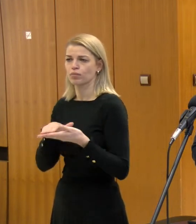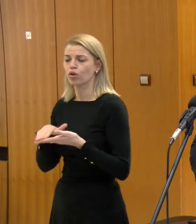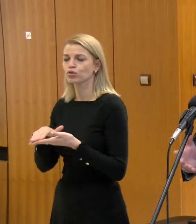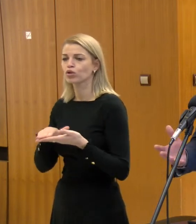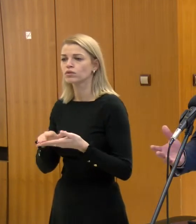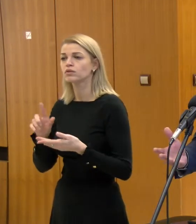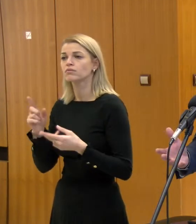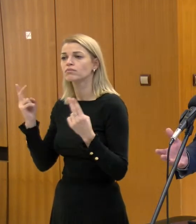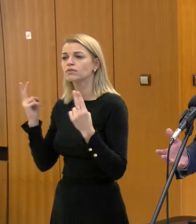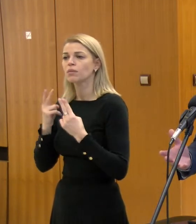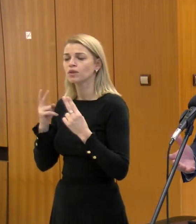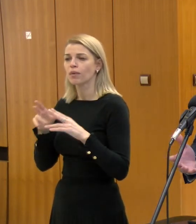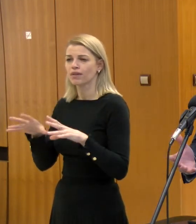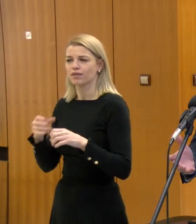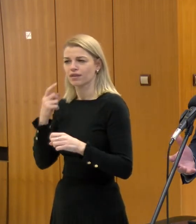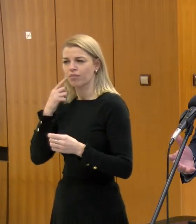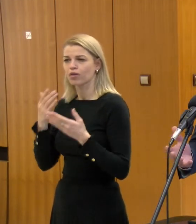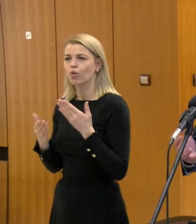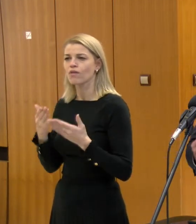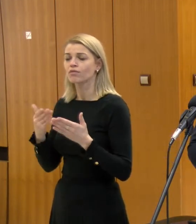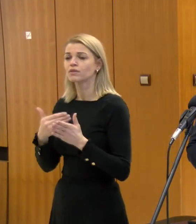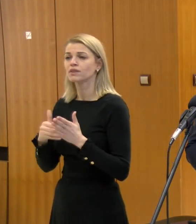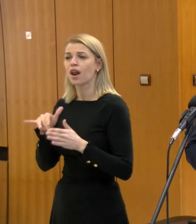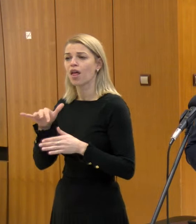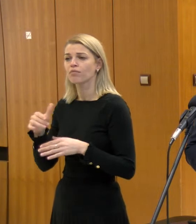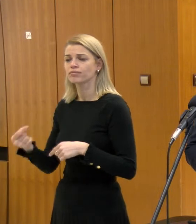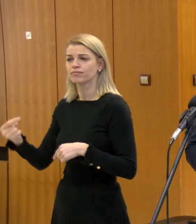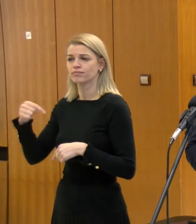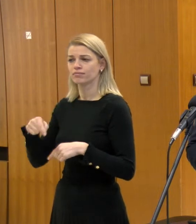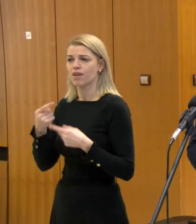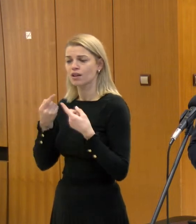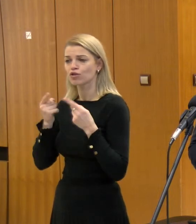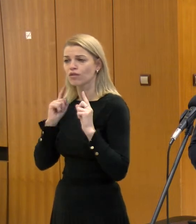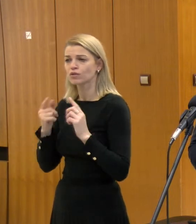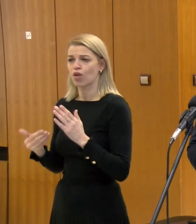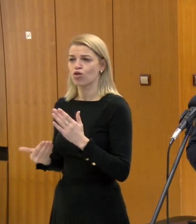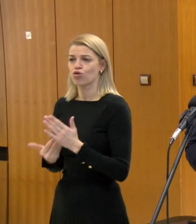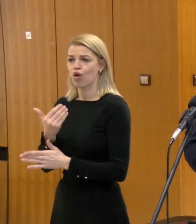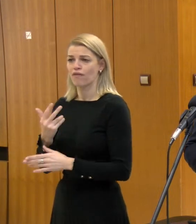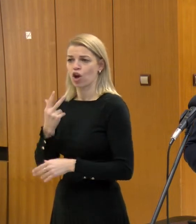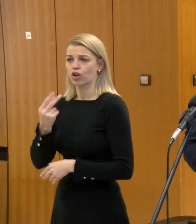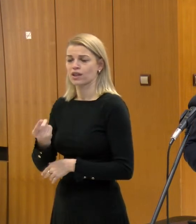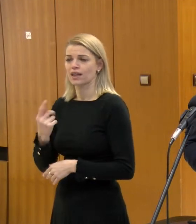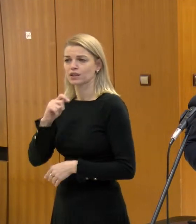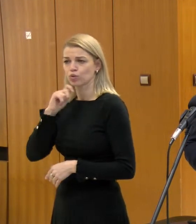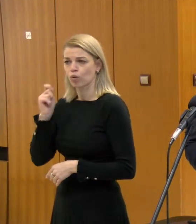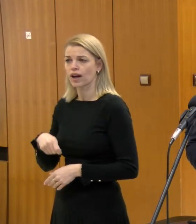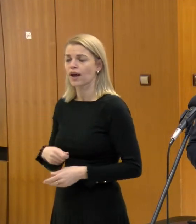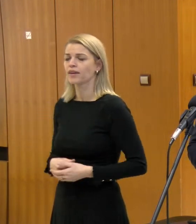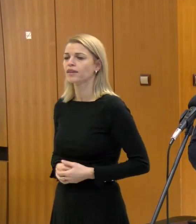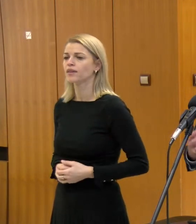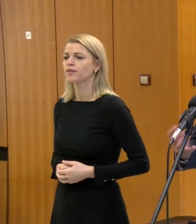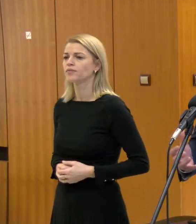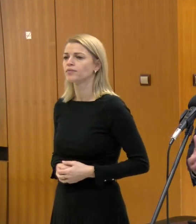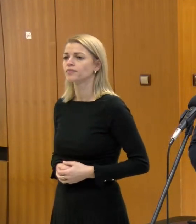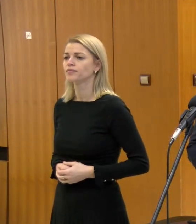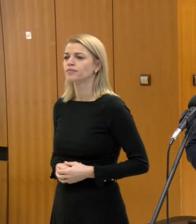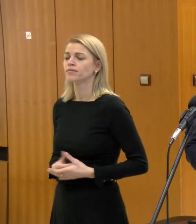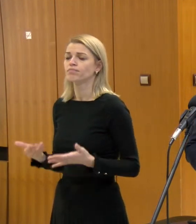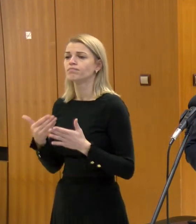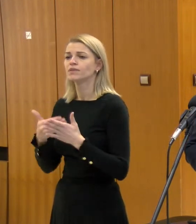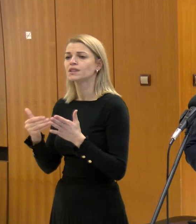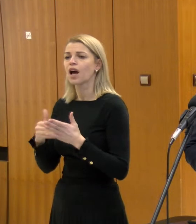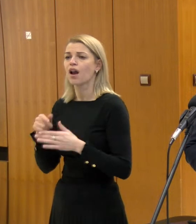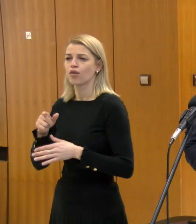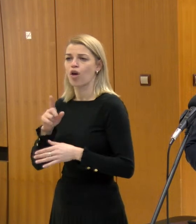spoločnosti, ale samozrejme treba brať do úvahy aj stále, že prichádzajú na Slovensko aj noví odidenci a stále je to